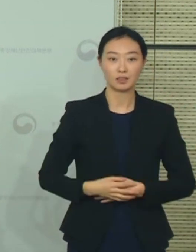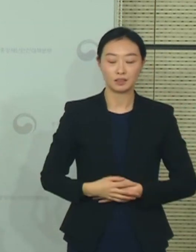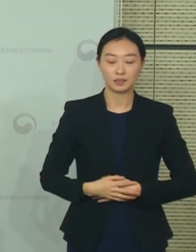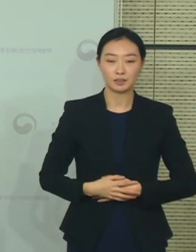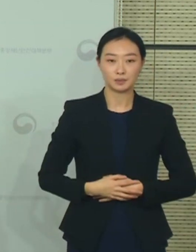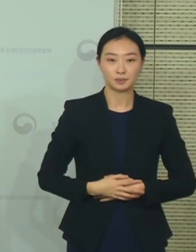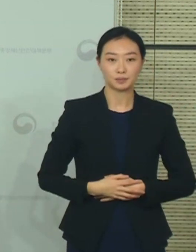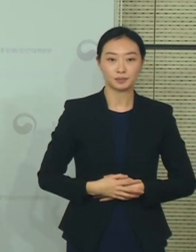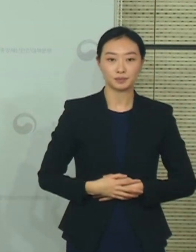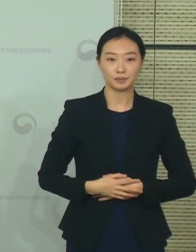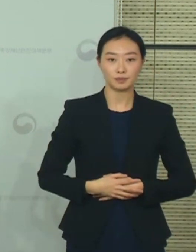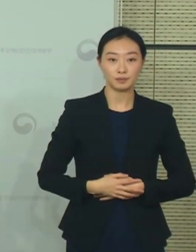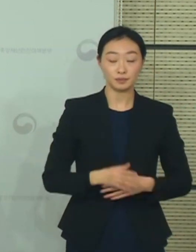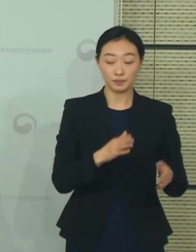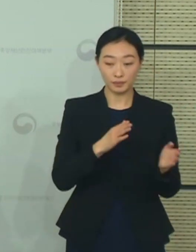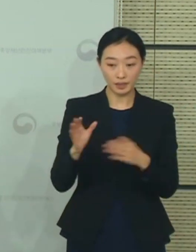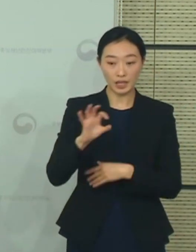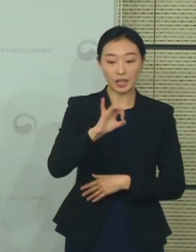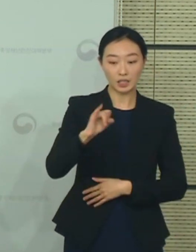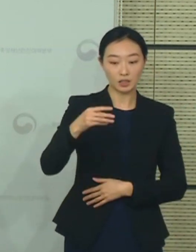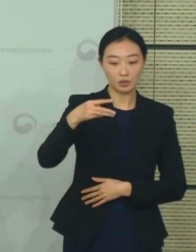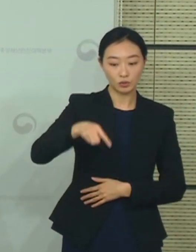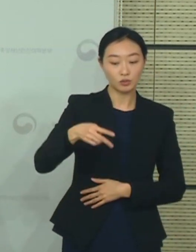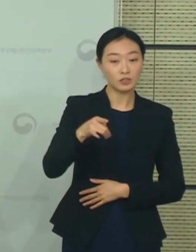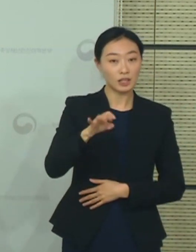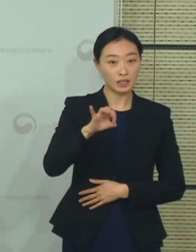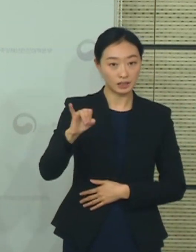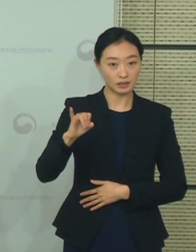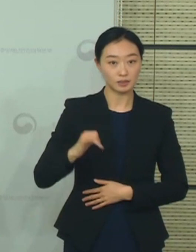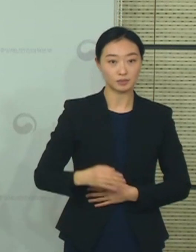네, 이투데이 기자님.